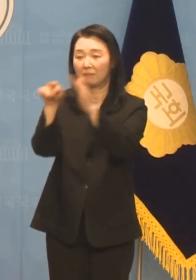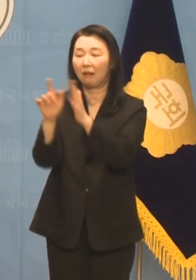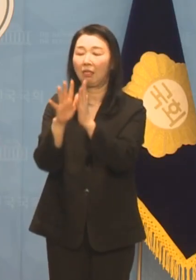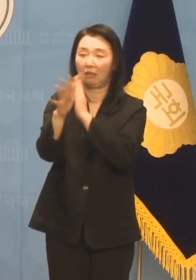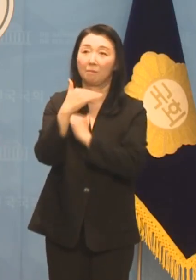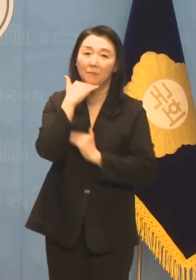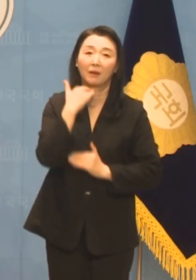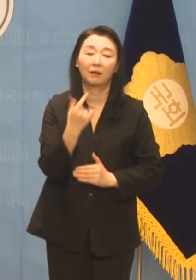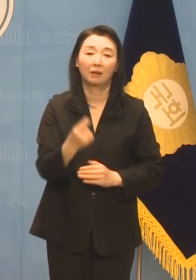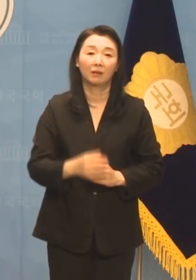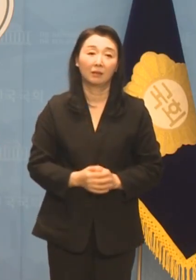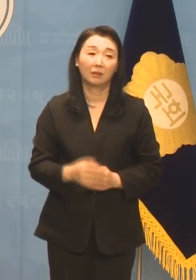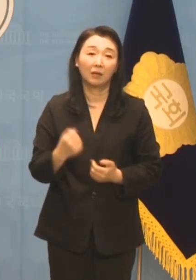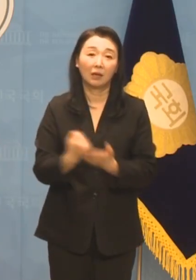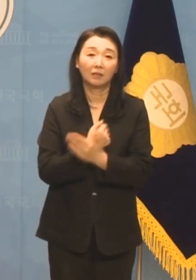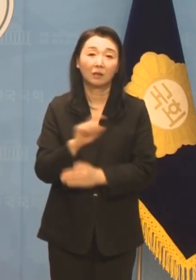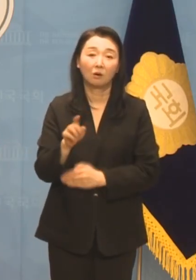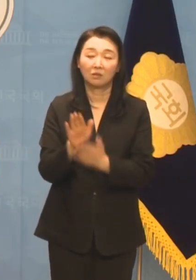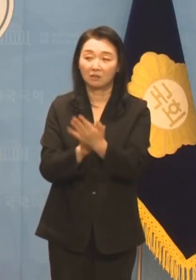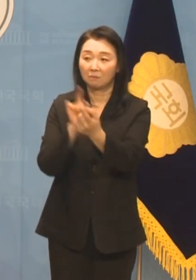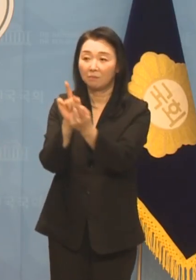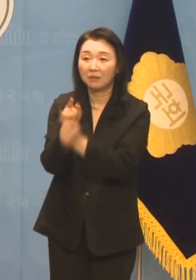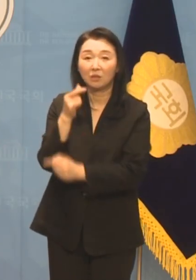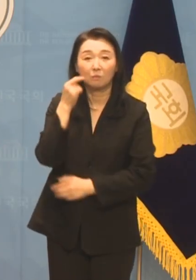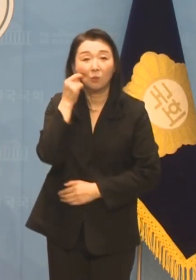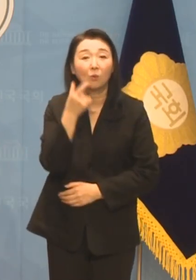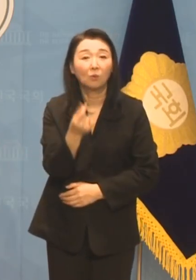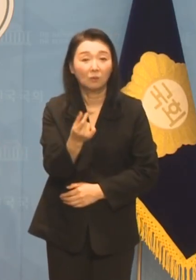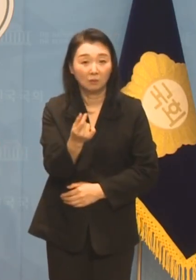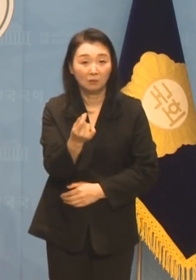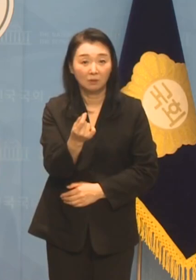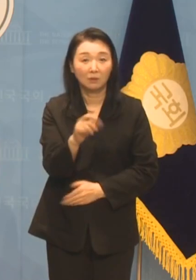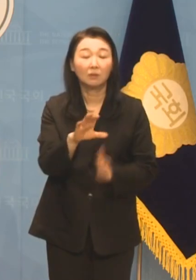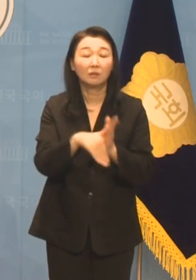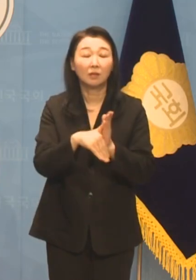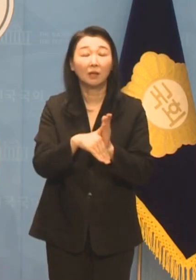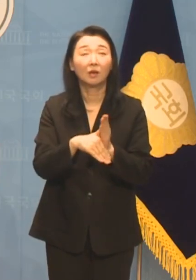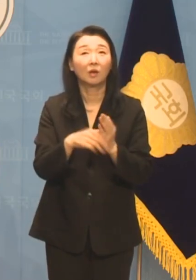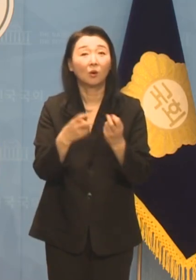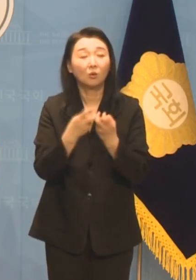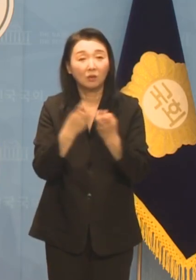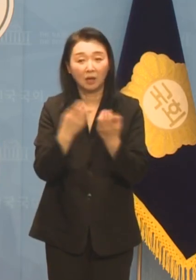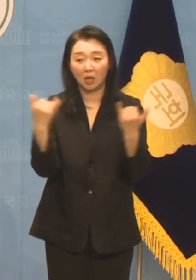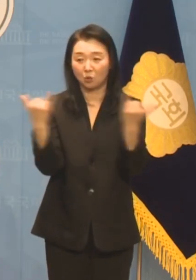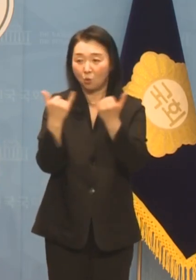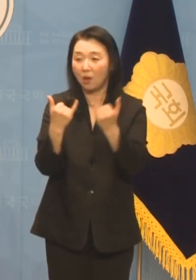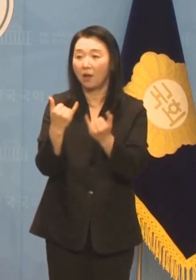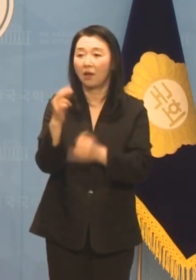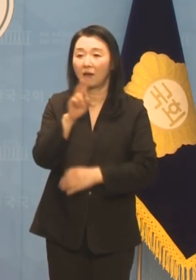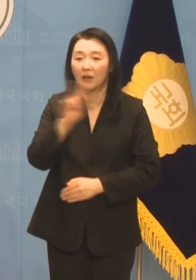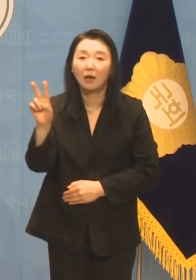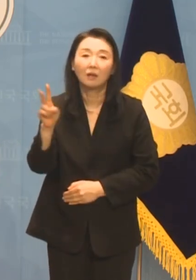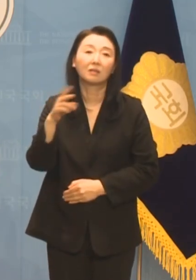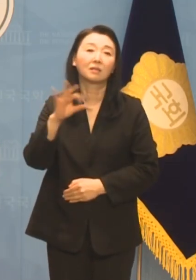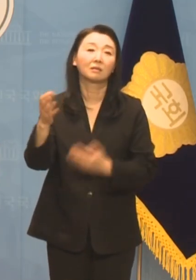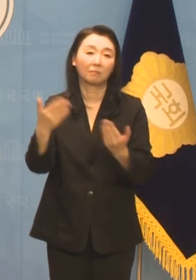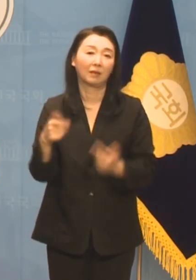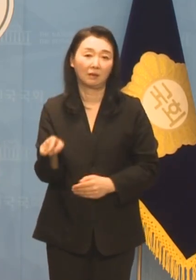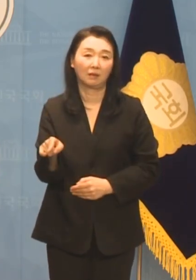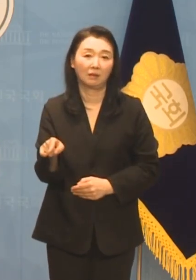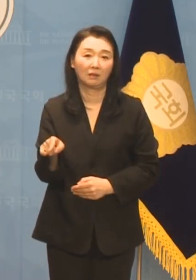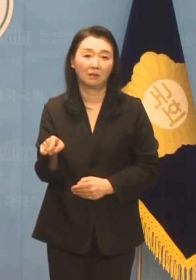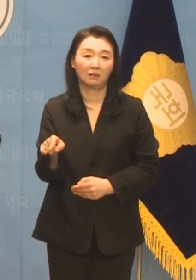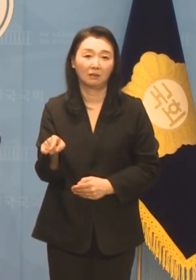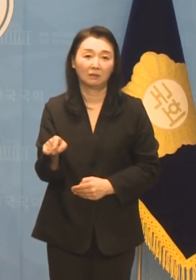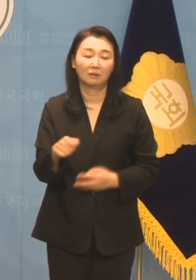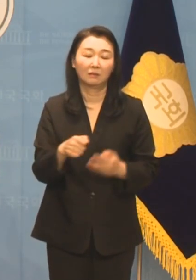섰습니다. 안타깝게도 직접 만나지 못했을 경우라면 통화 기록이라도 남겨야 그나마 인정을 받는